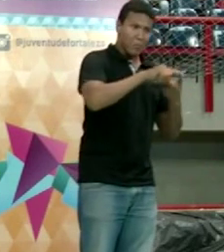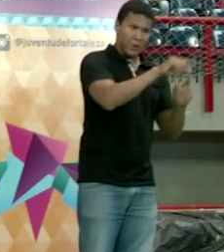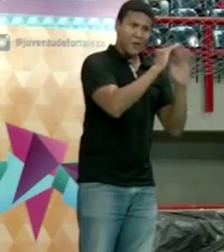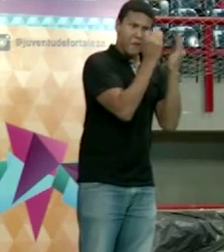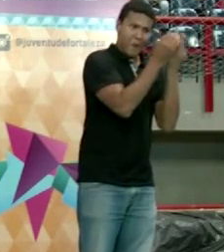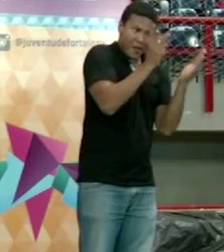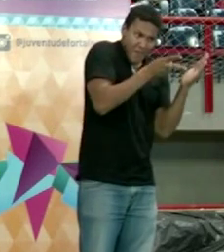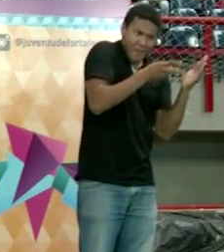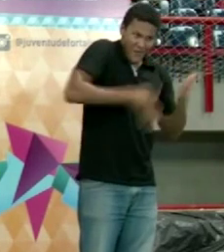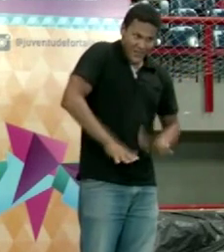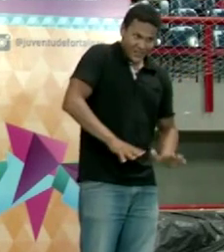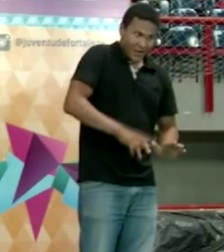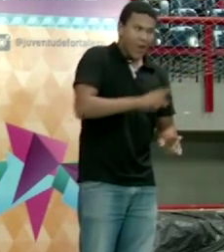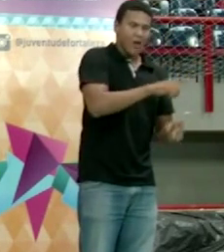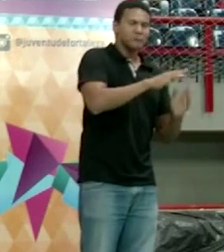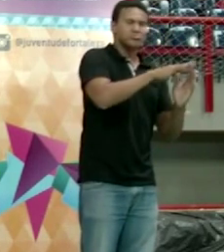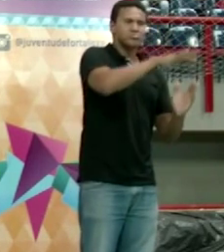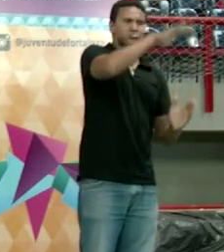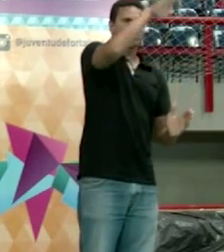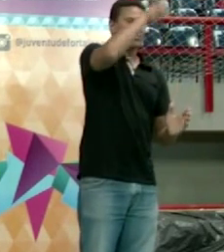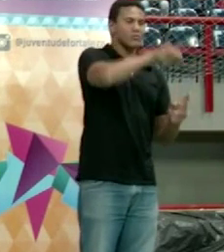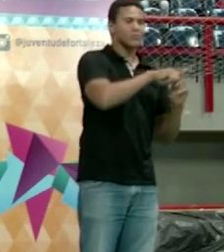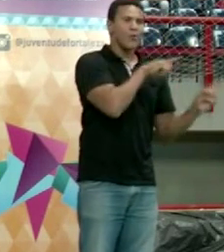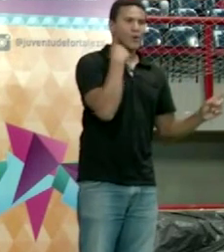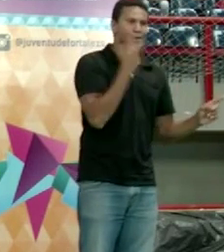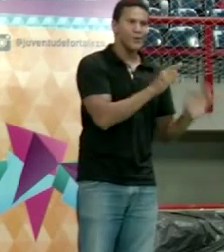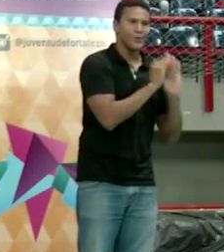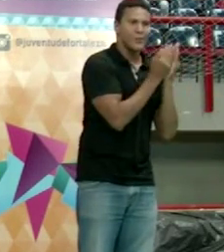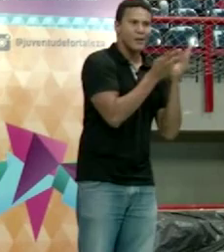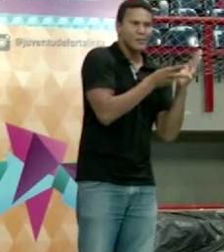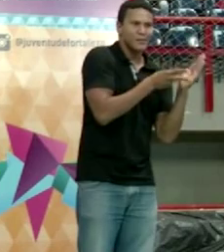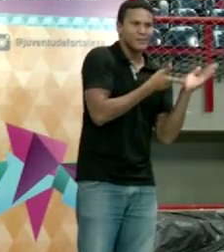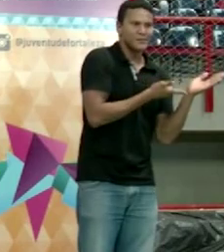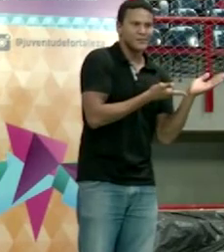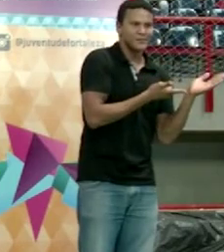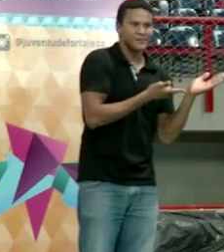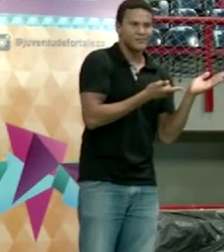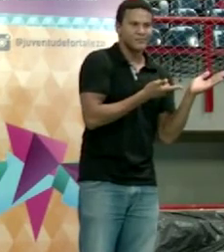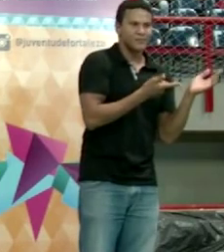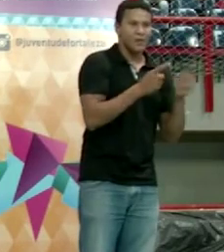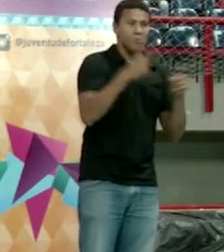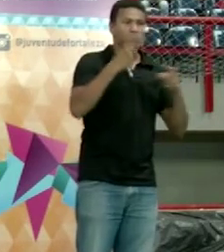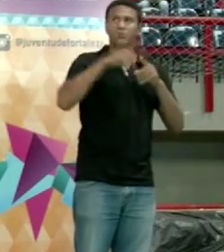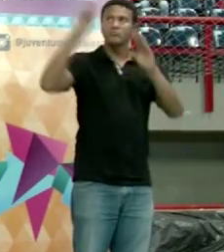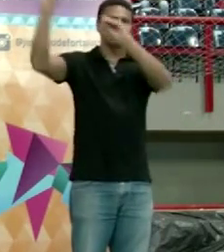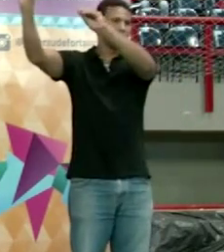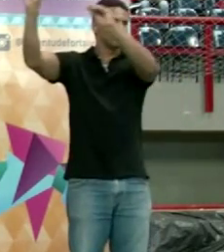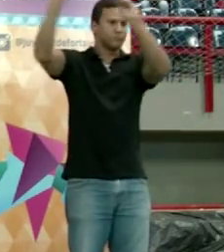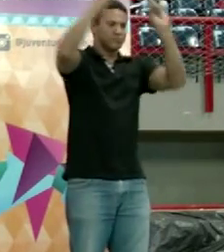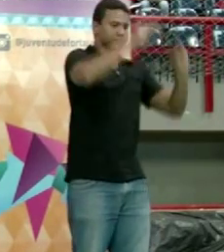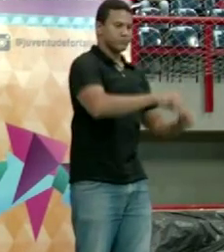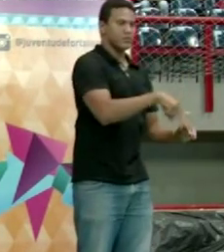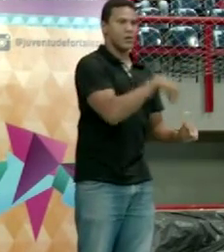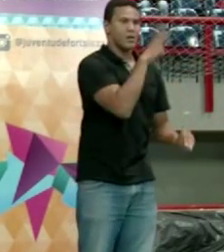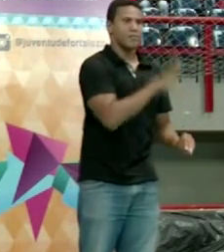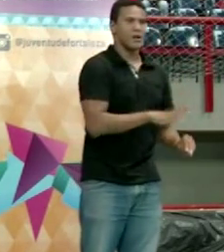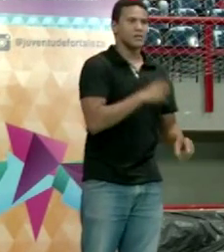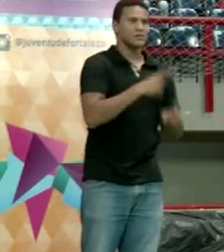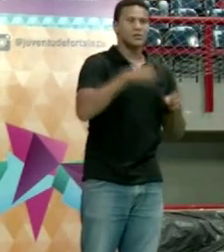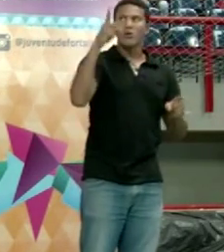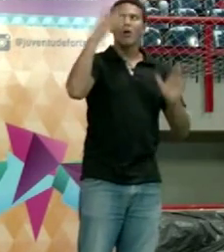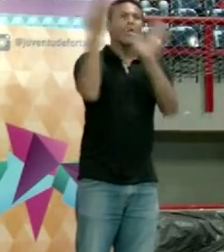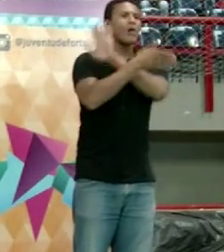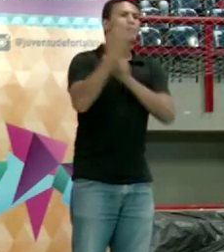Interessante. Veio para o Brasil com a família real, fugindo de quem? De Napoleão. Ei, vamos